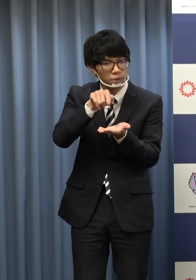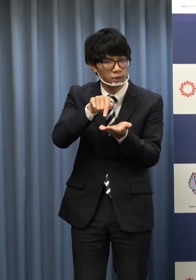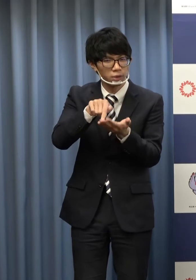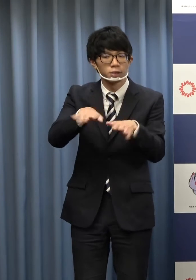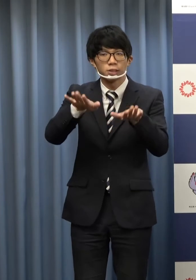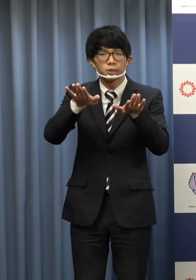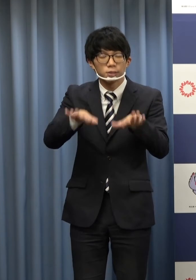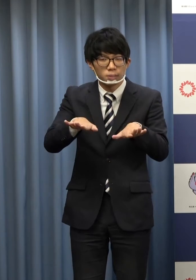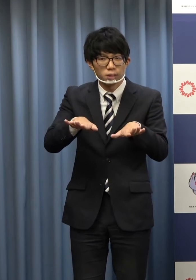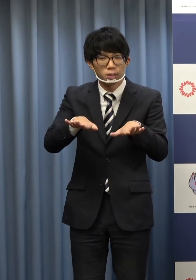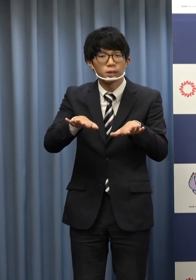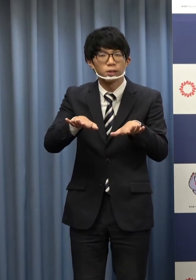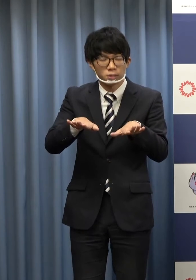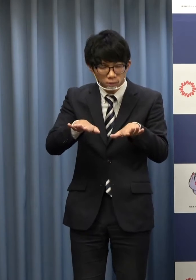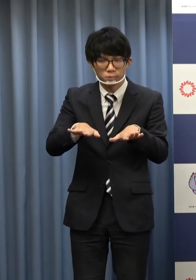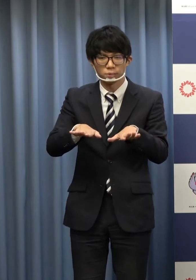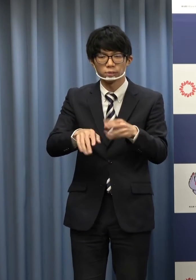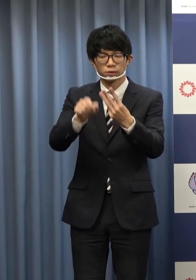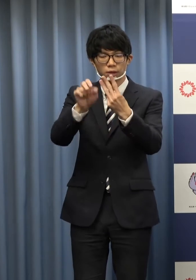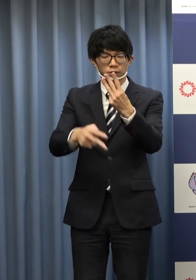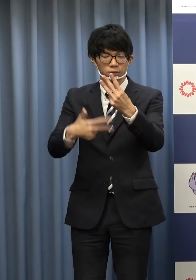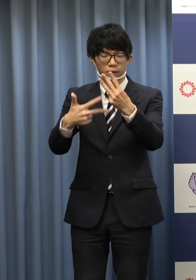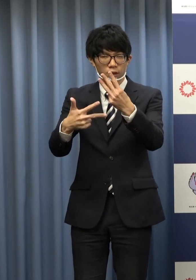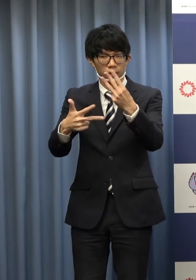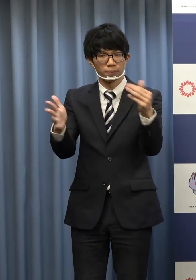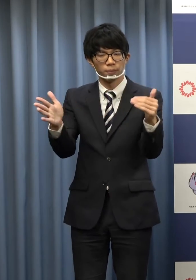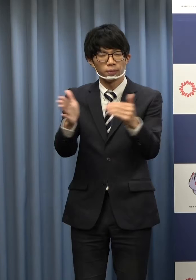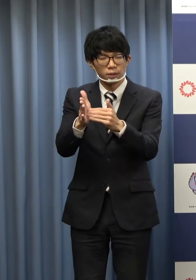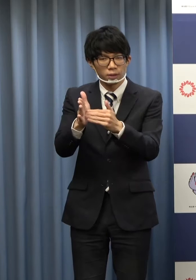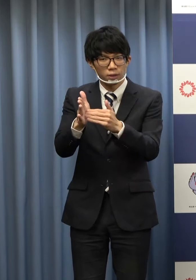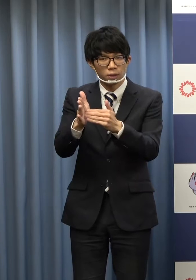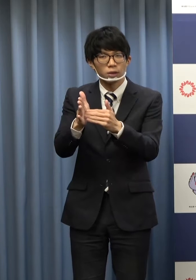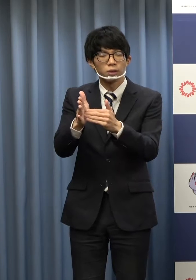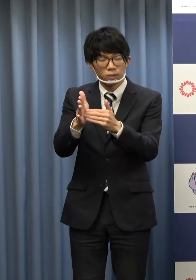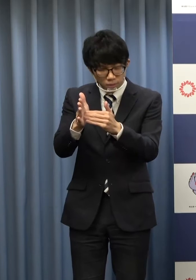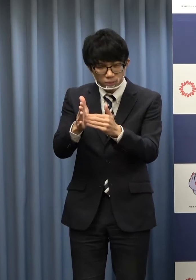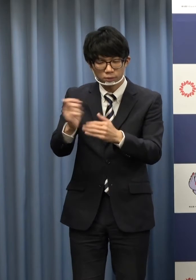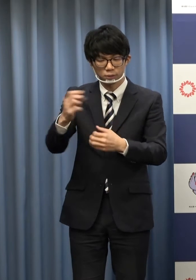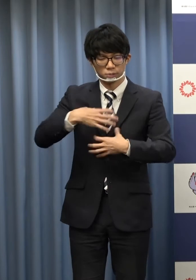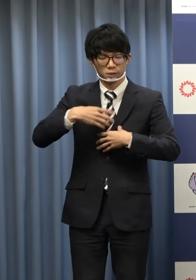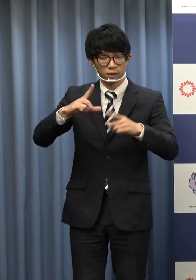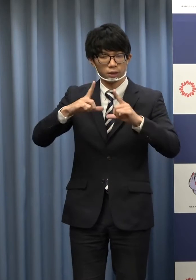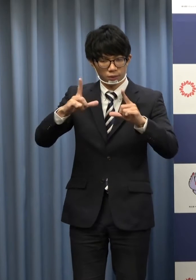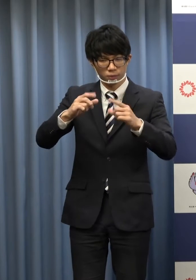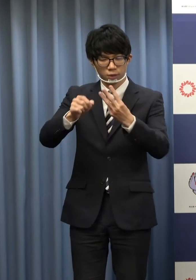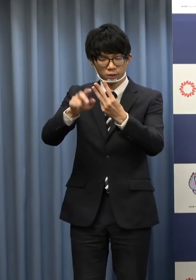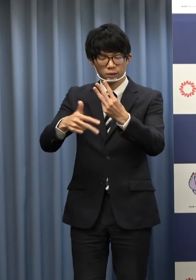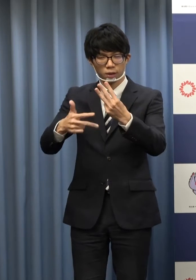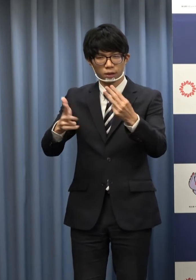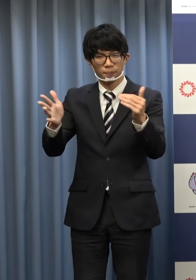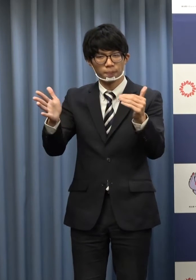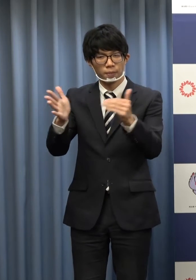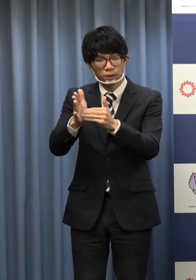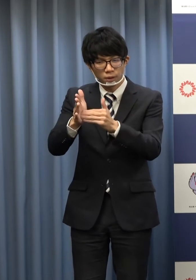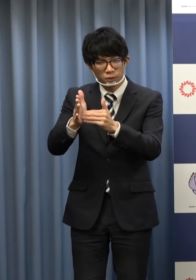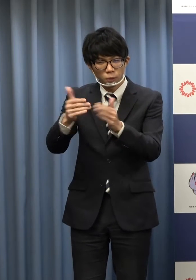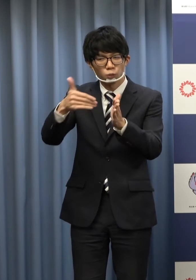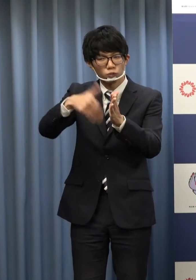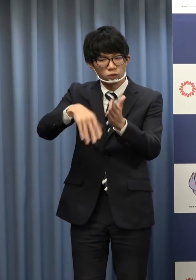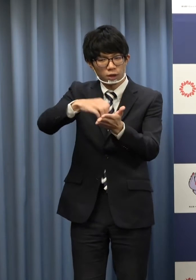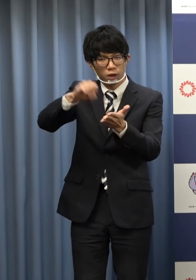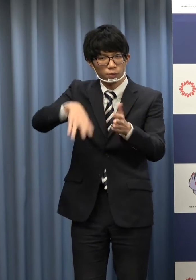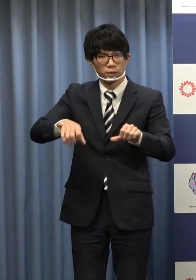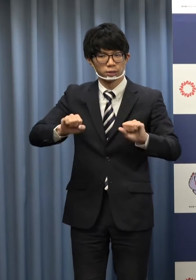現時点で知事としては3月7日までの解除はできない、しない